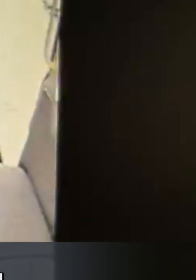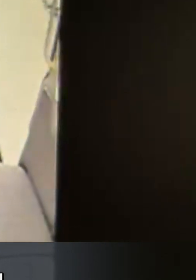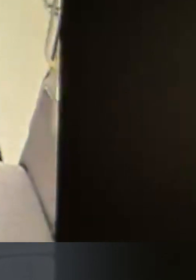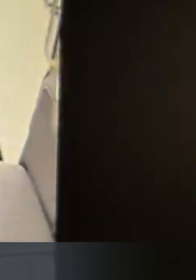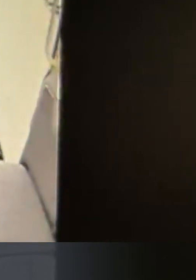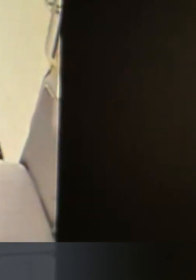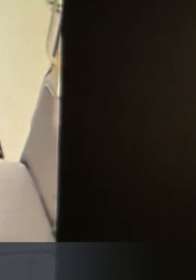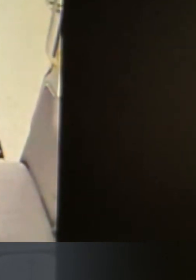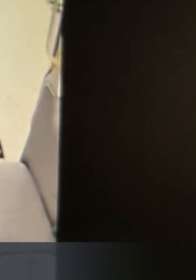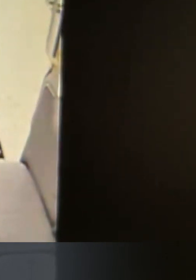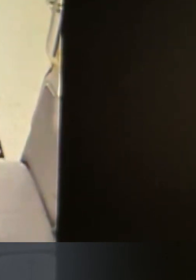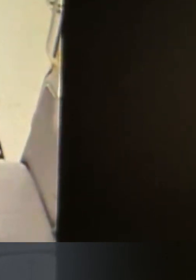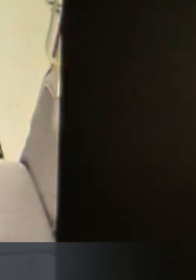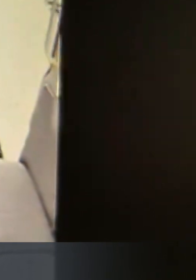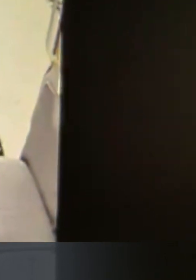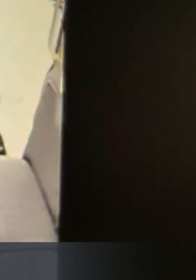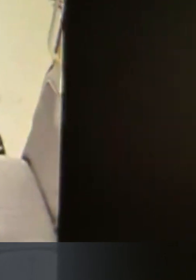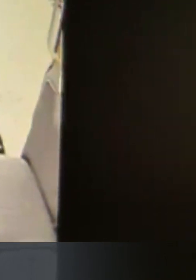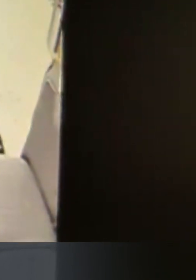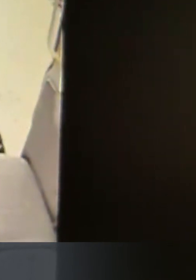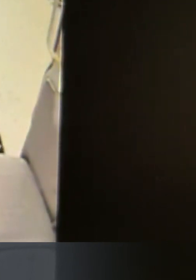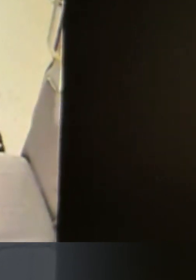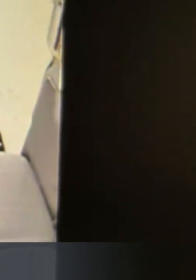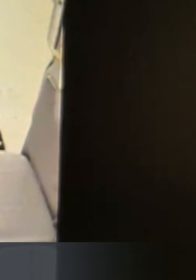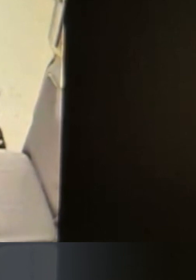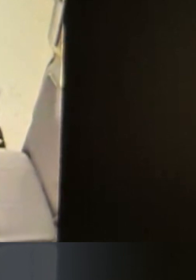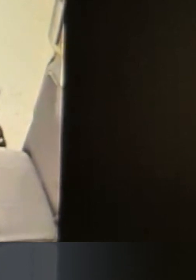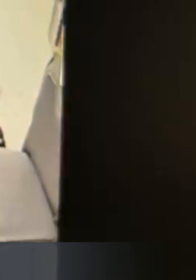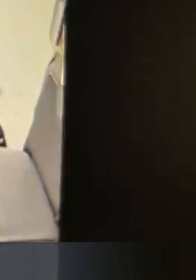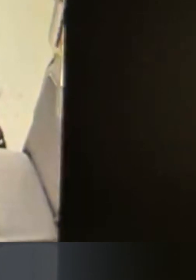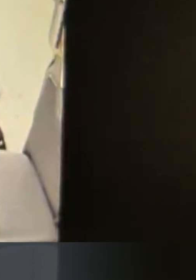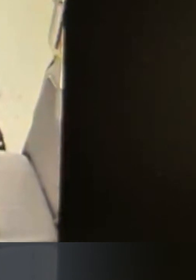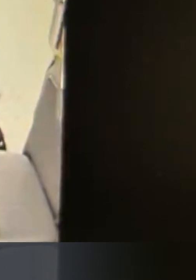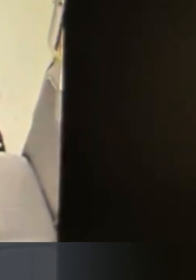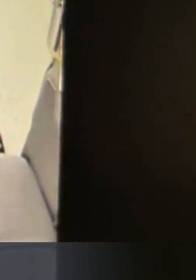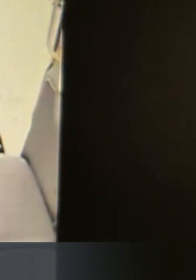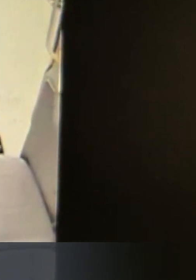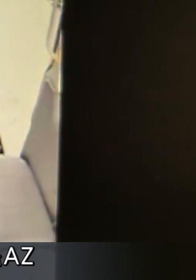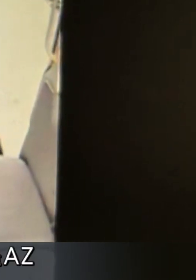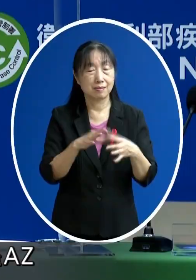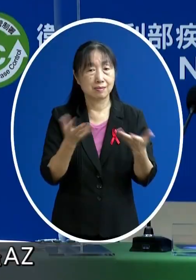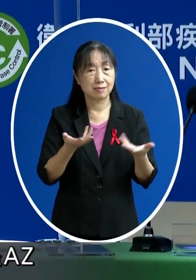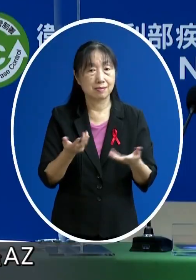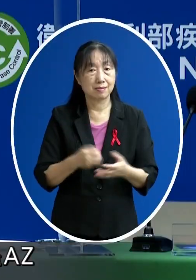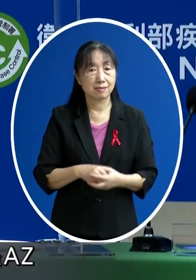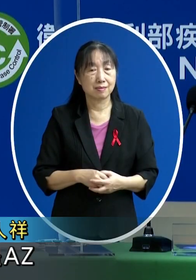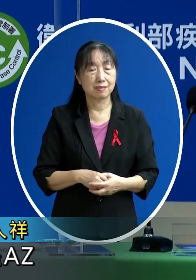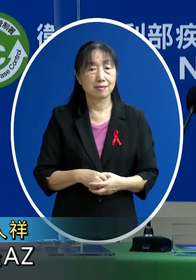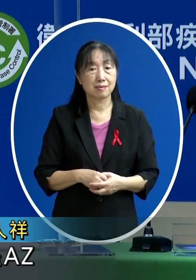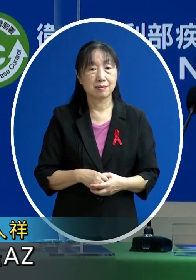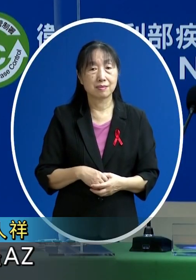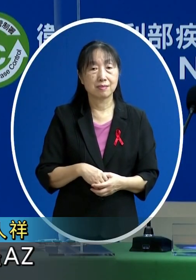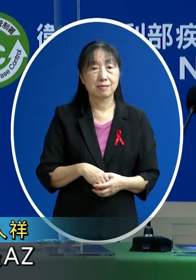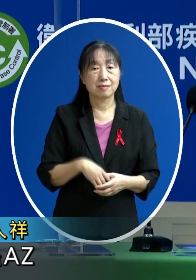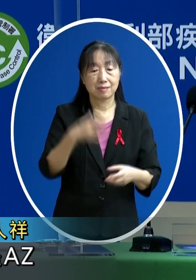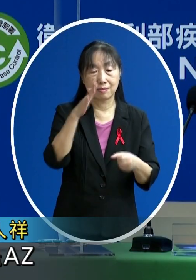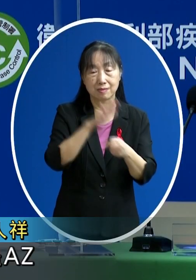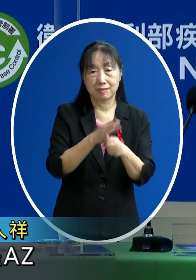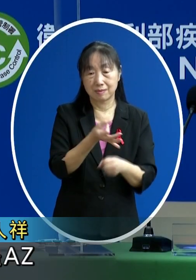剖，每案各给予丧葬补助30万元，总计补助150万元。 获得救济的这个都是接种的是 AD，